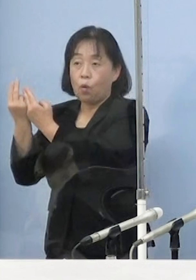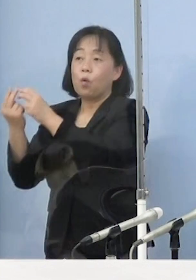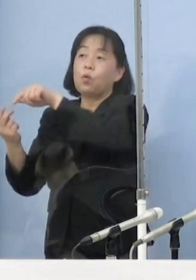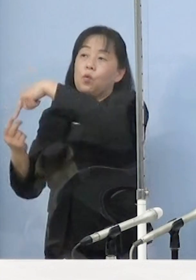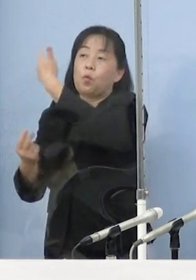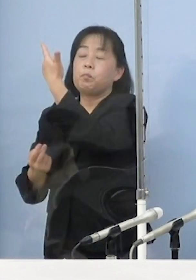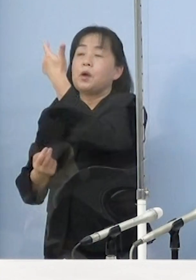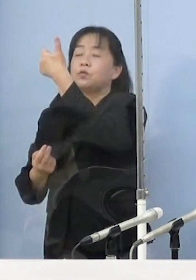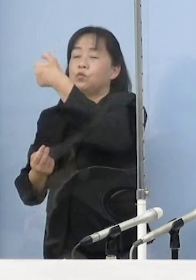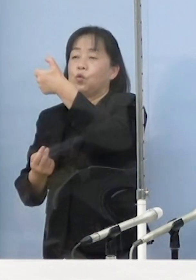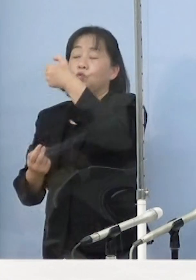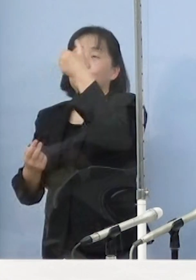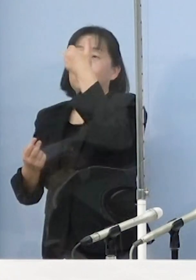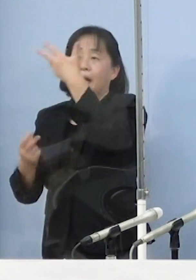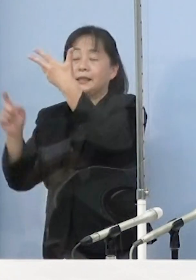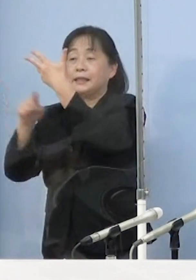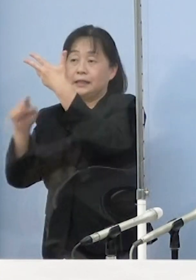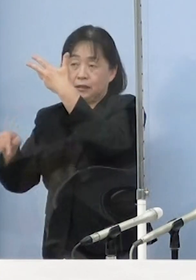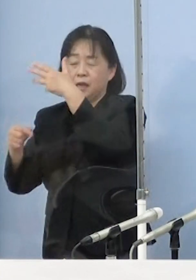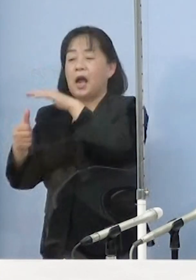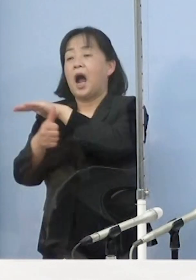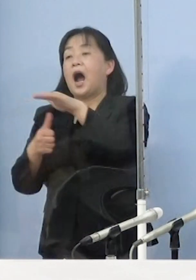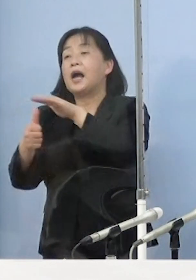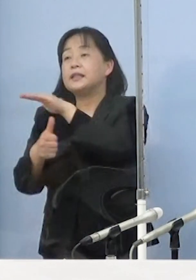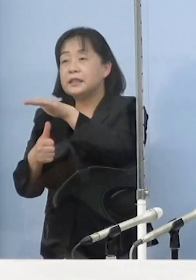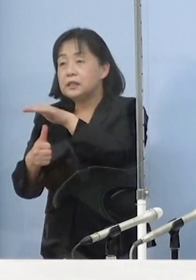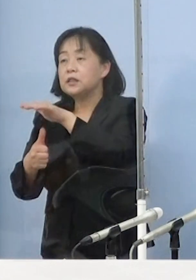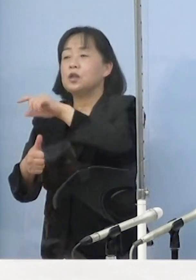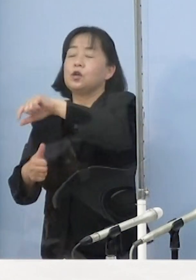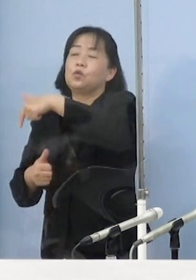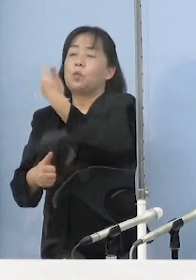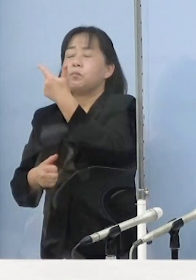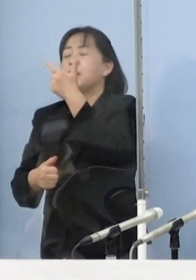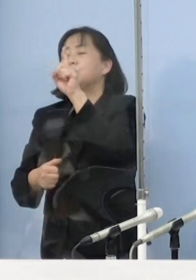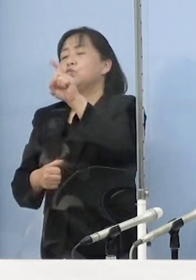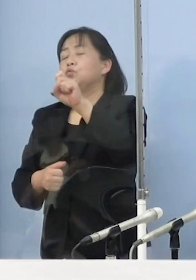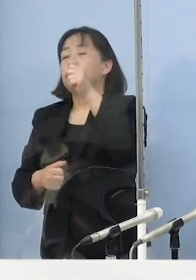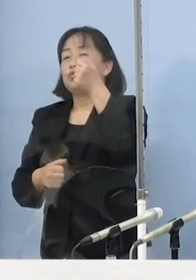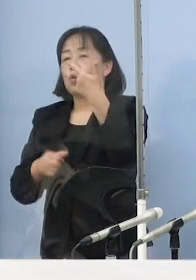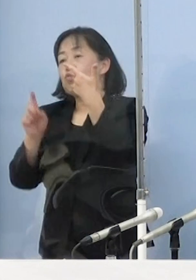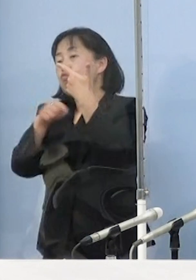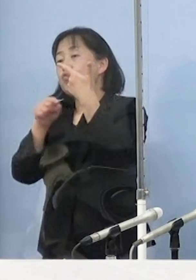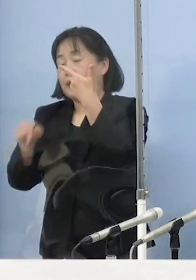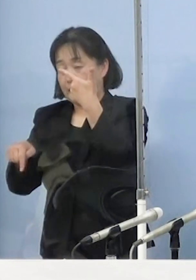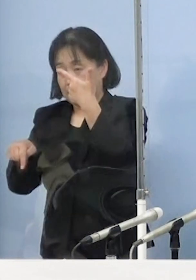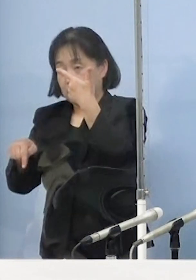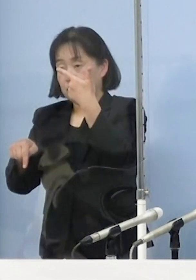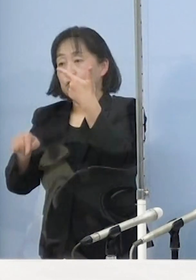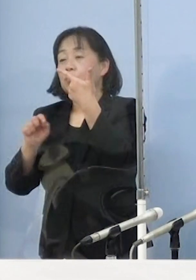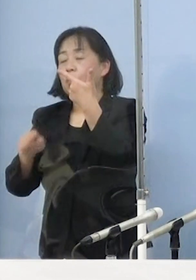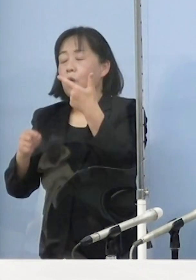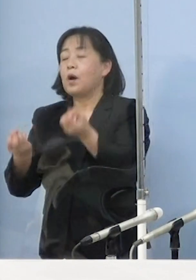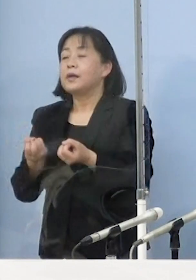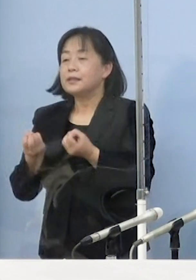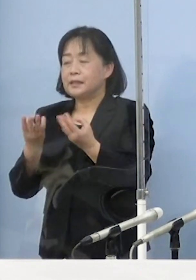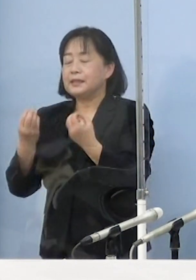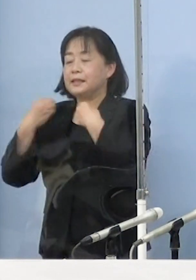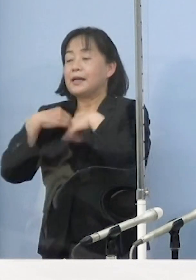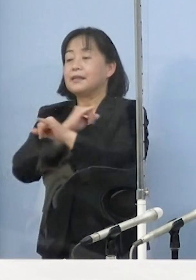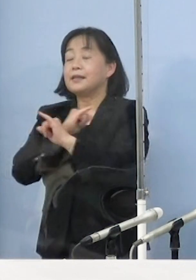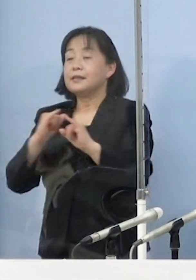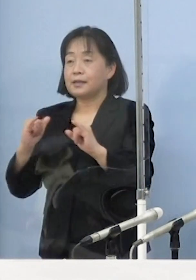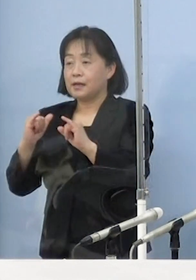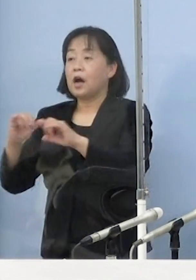658、2位が愛知県616と、新規感染者が東京